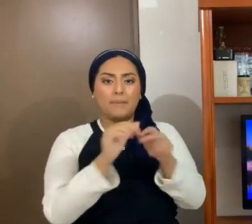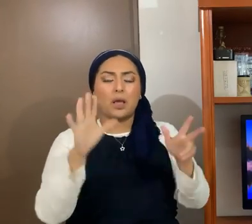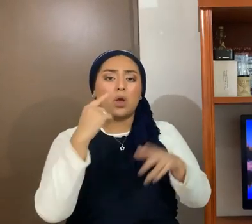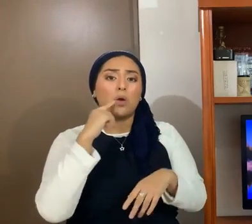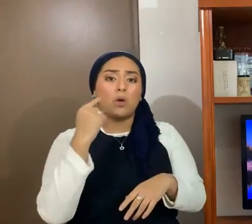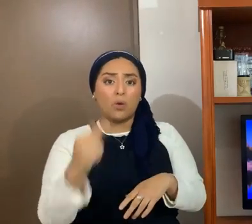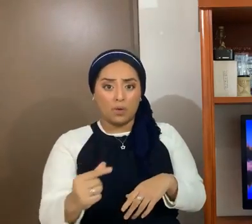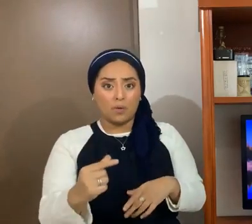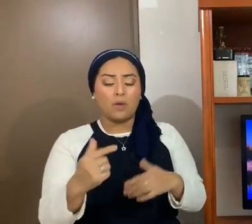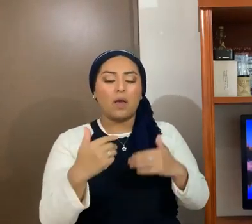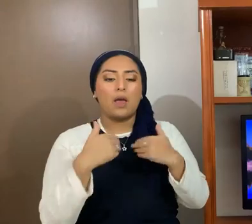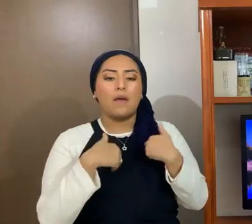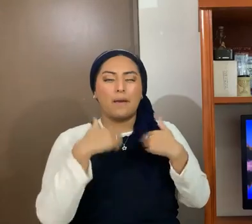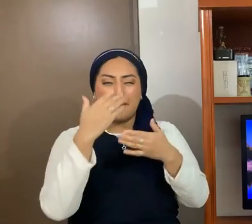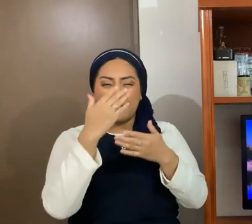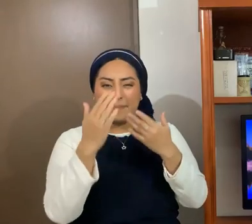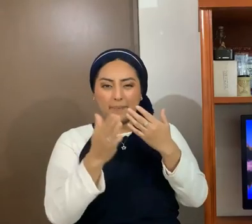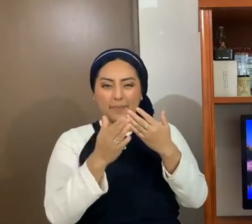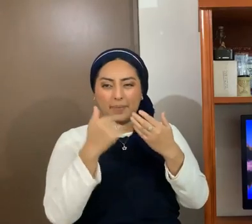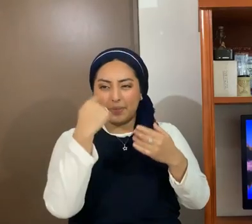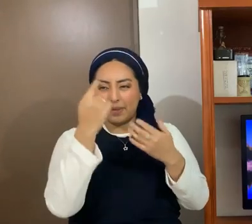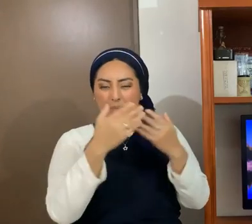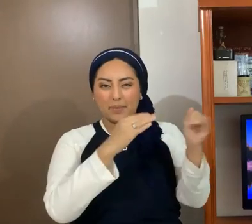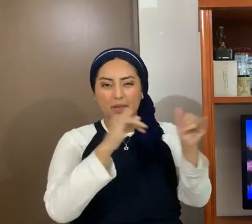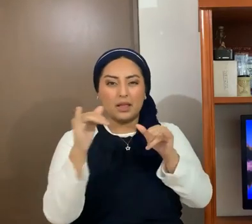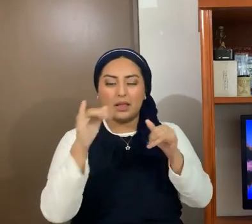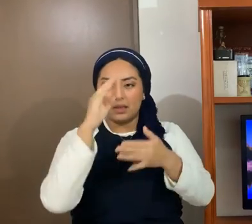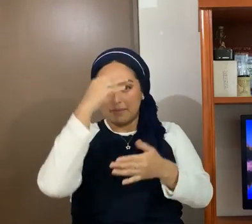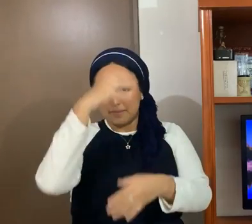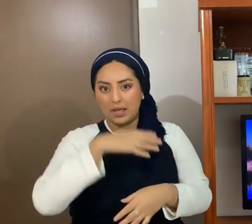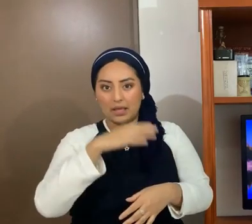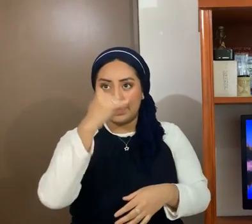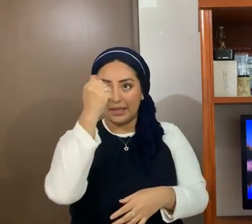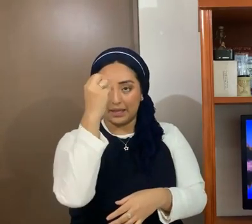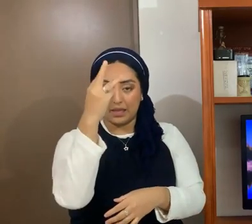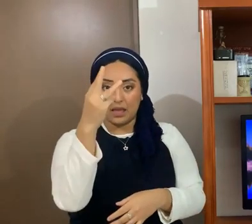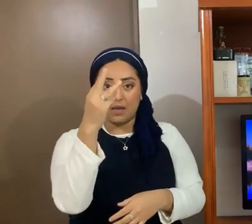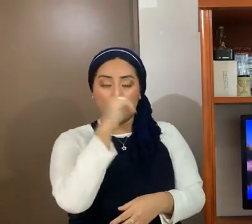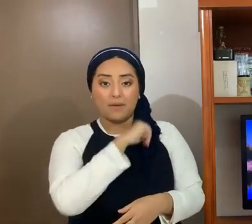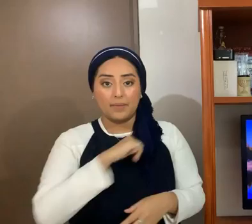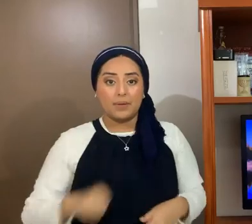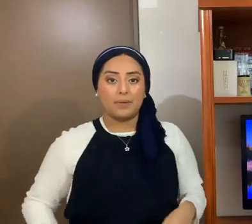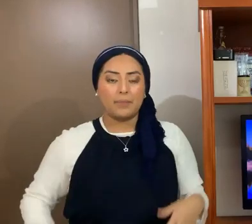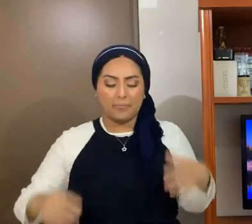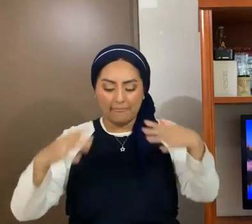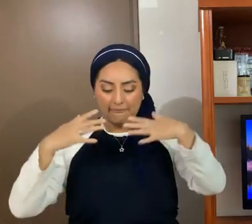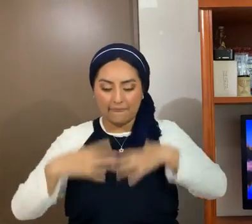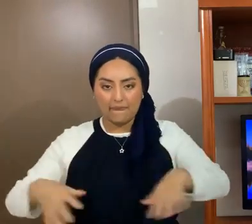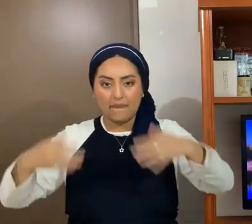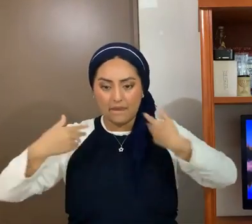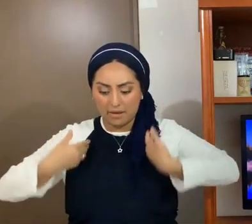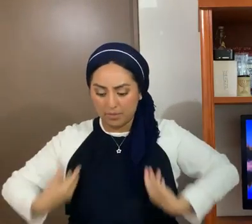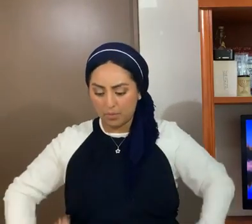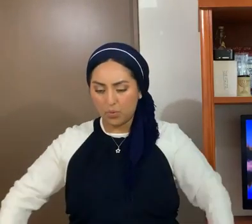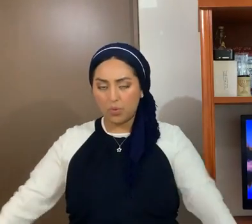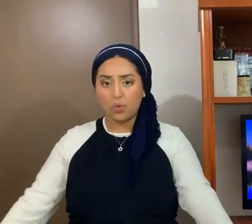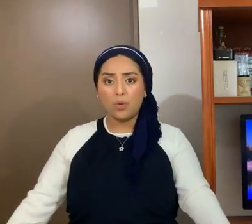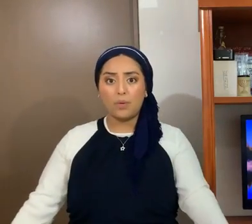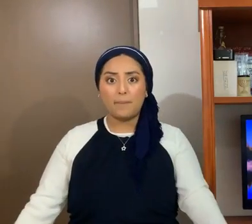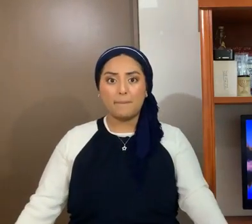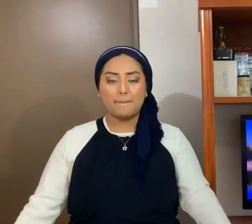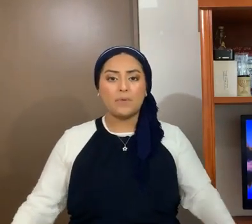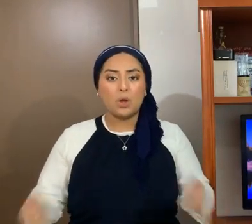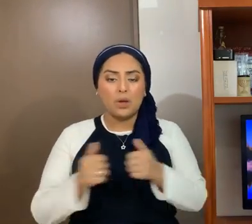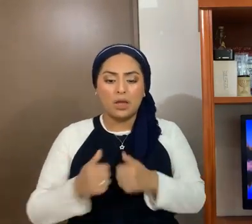medio de las 7 menorot a uno semejante al Hijo del Hombre, Yahshua HaMashiach, vestido de una ropa que le llegaba hasta los pies y ceñido por el pecho con